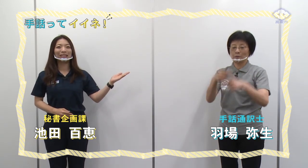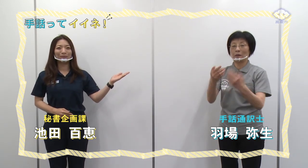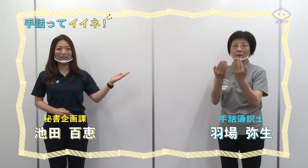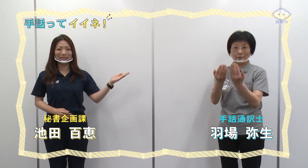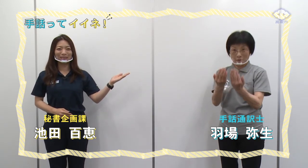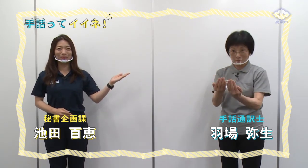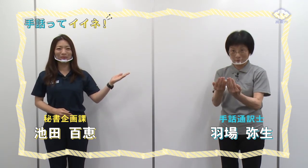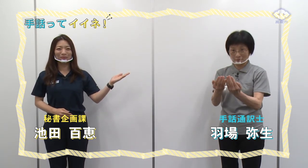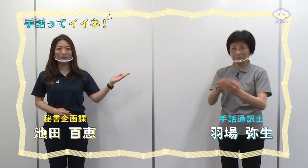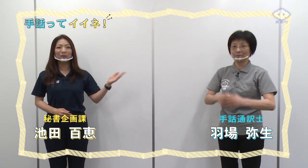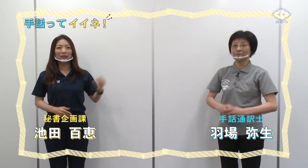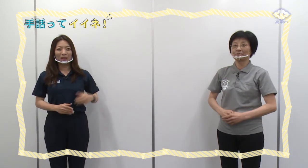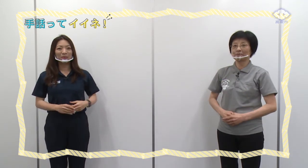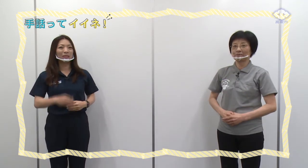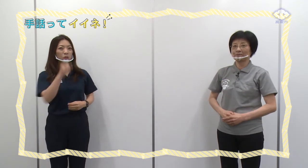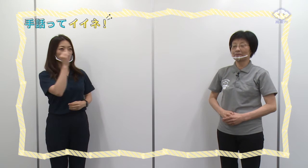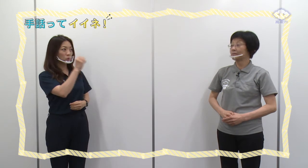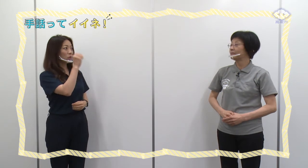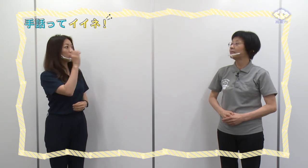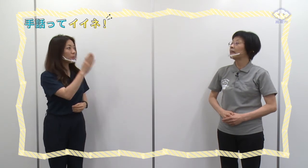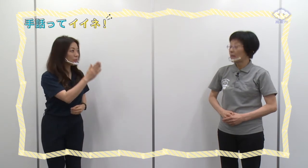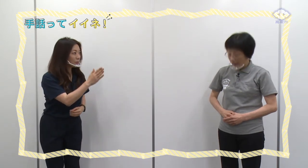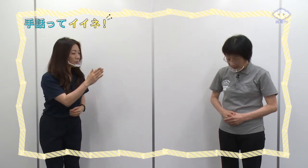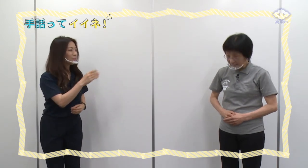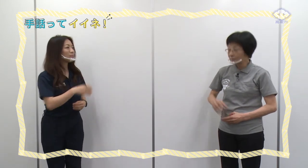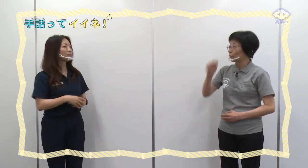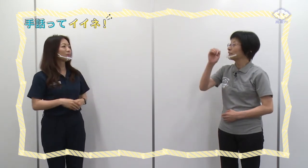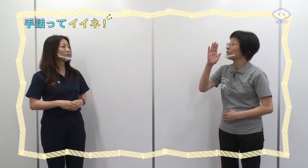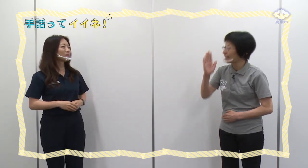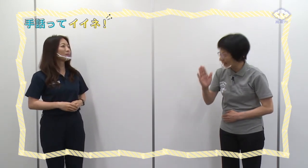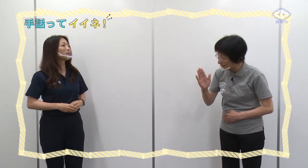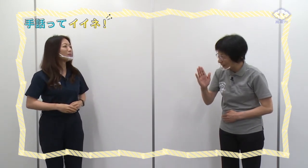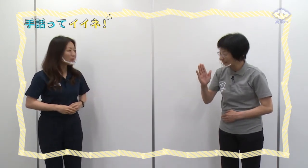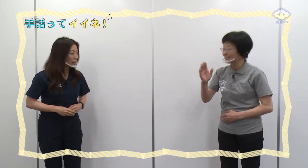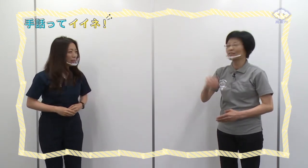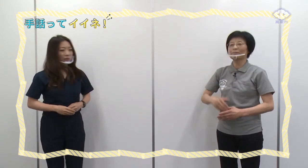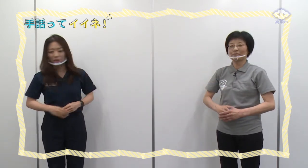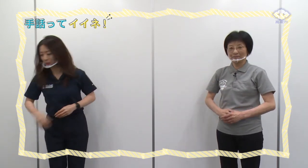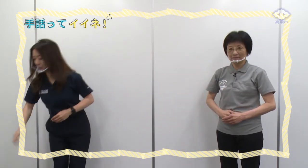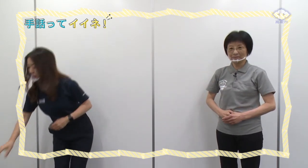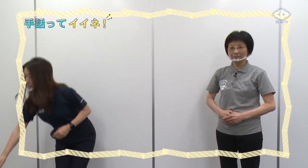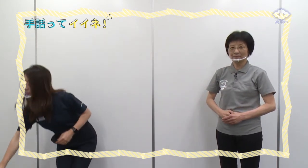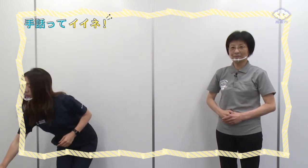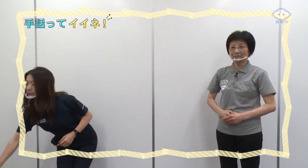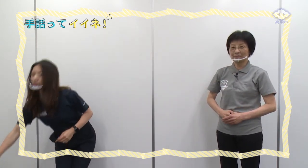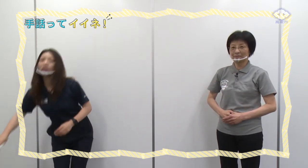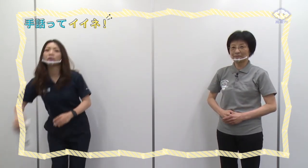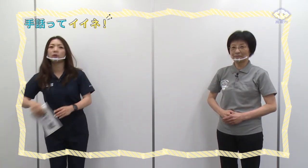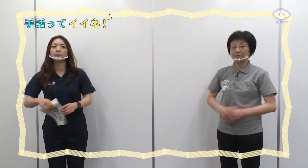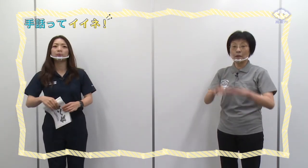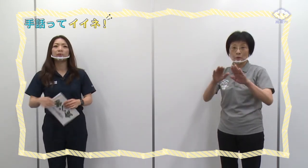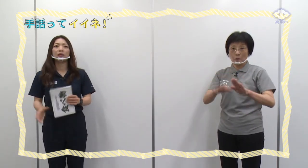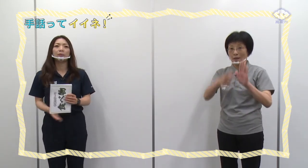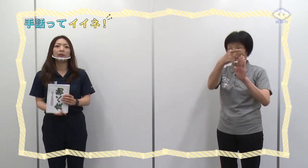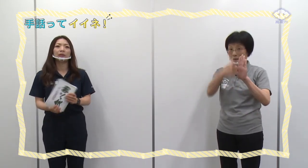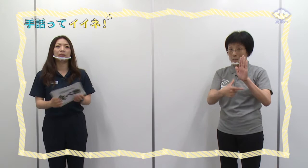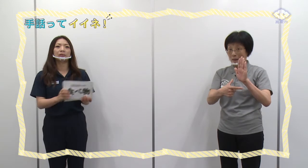きます。幅さん、よろしくお願いします。 はい、よろしくお願いします。 はい、では今回のテーマなんです